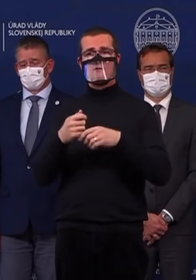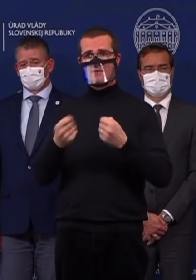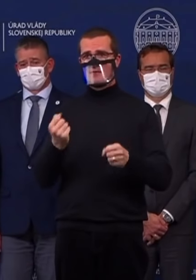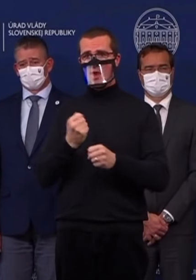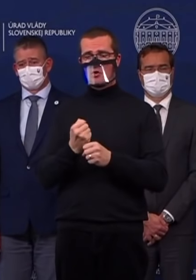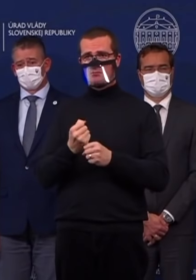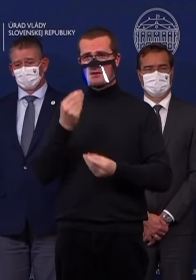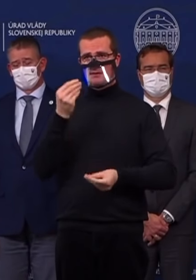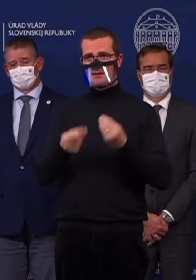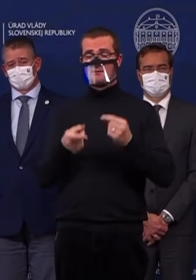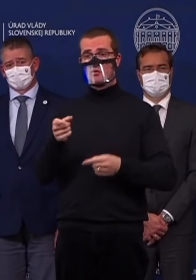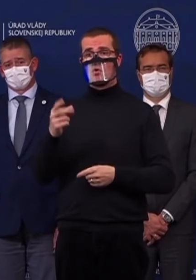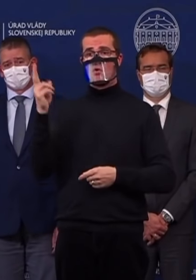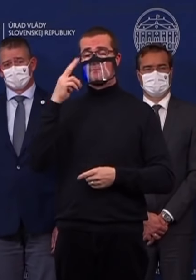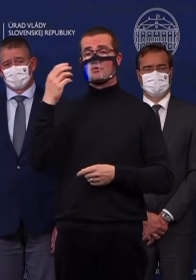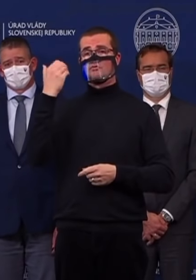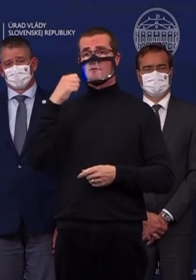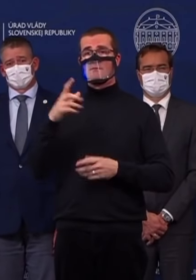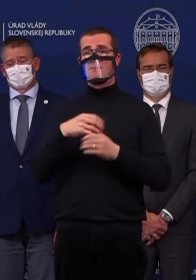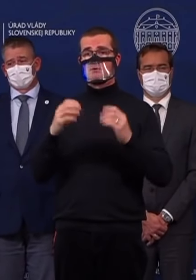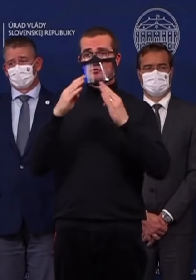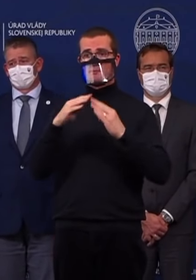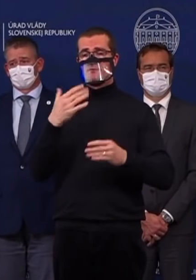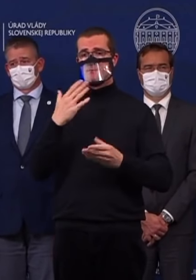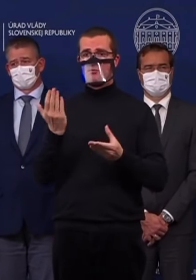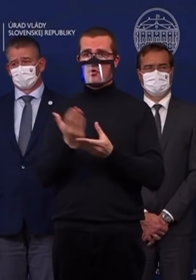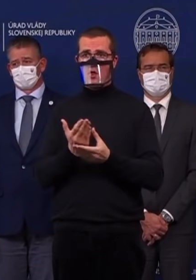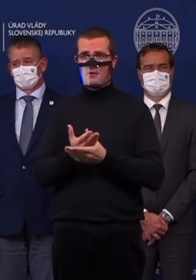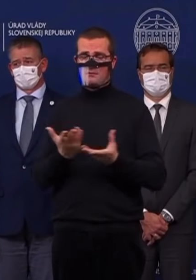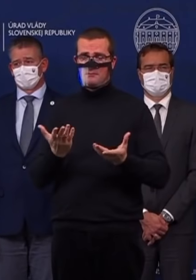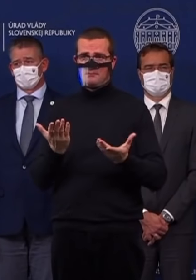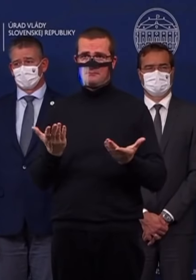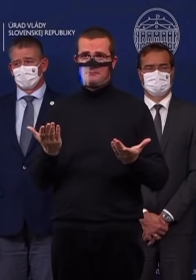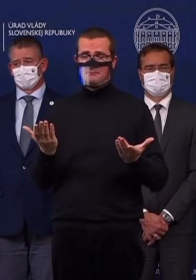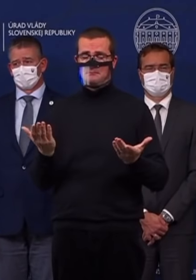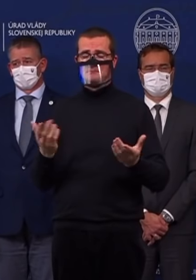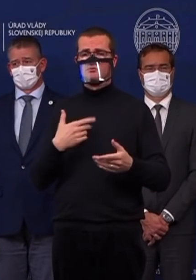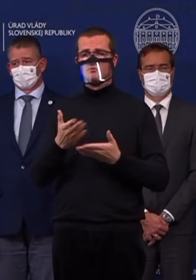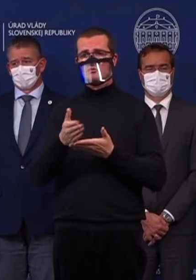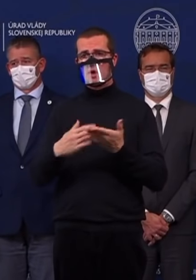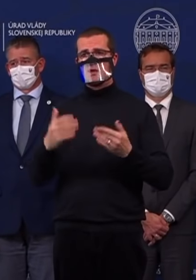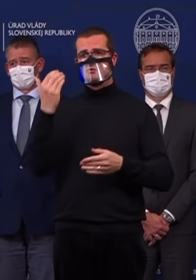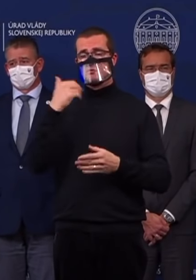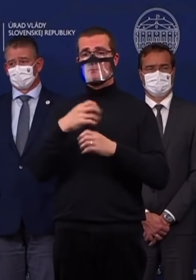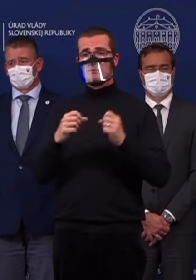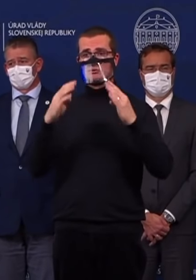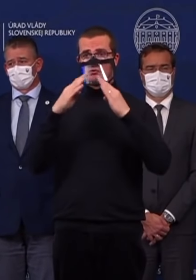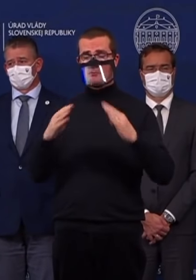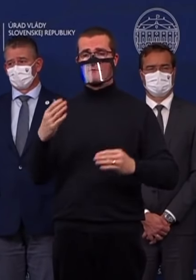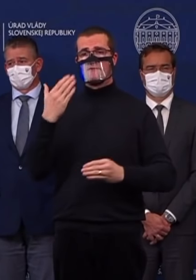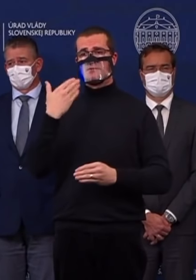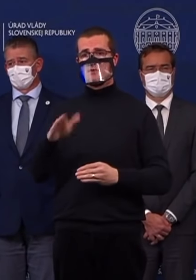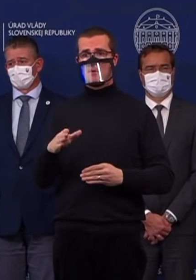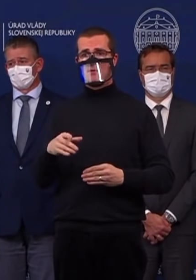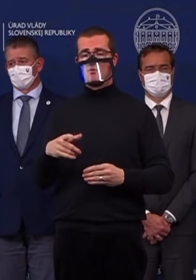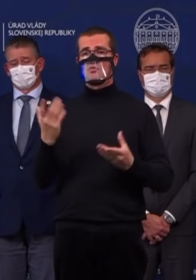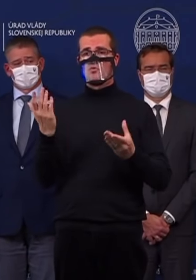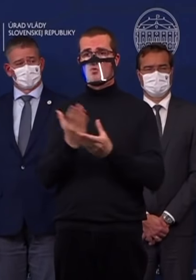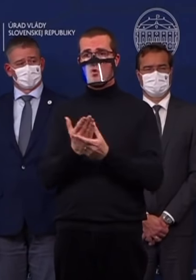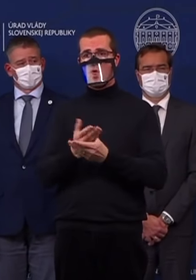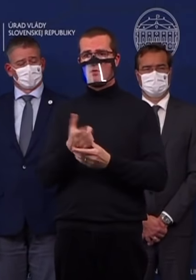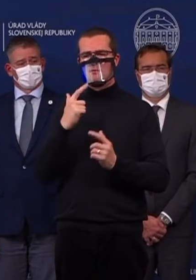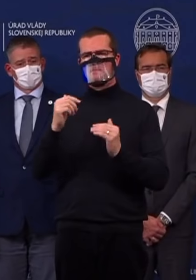Tak to neznamená, že človek, ktorý je bez domova, nemá doklady. Len aby to bolo jasné, tá časť ľudí, ktorí sú bez domova a nemajú doklady,